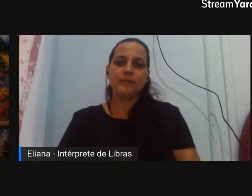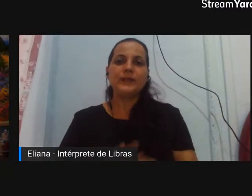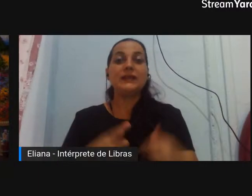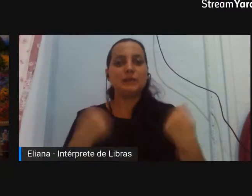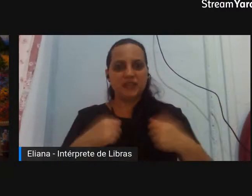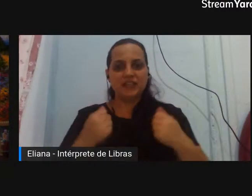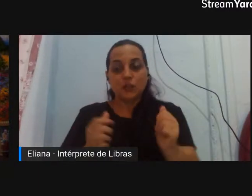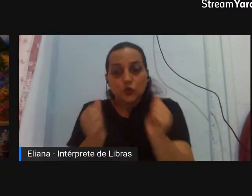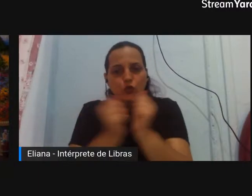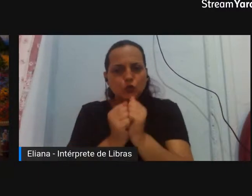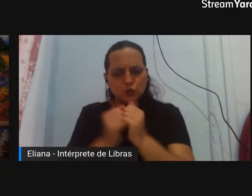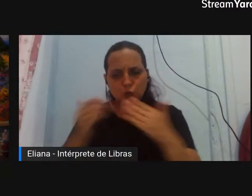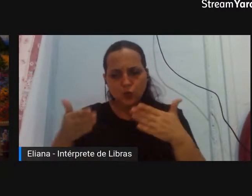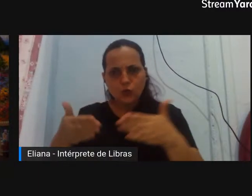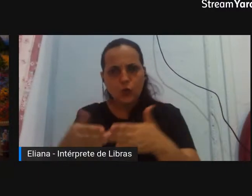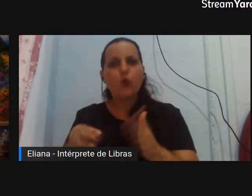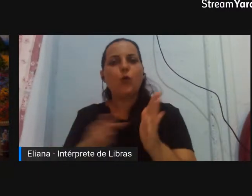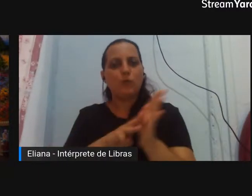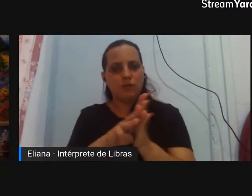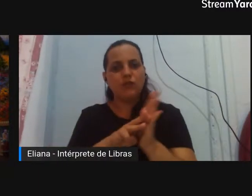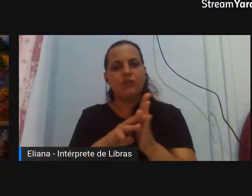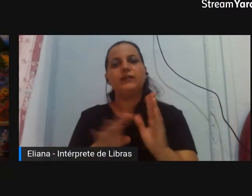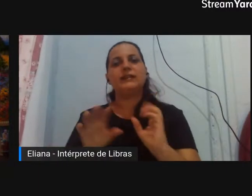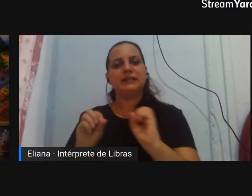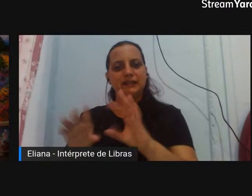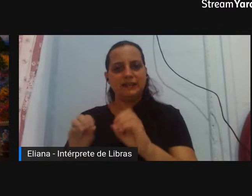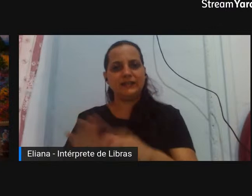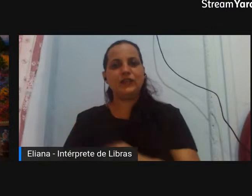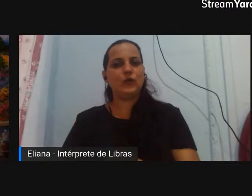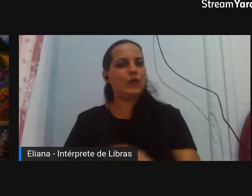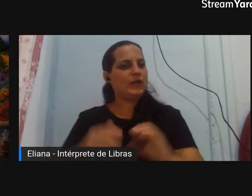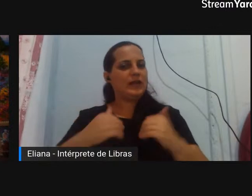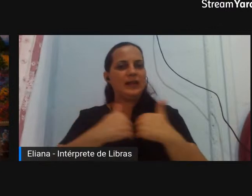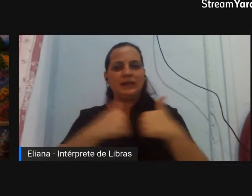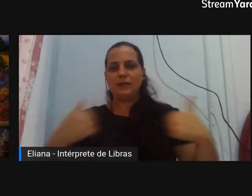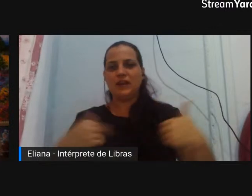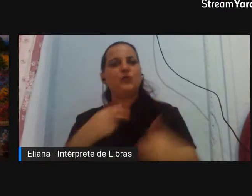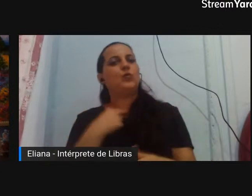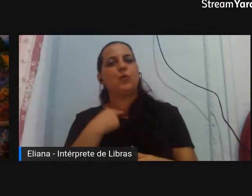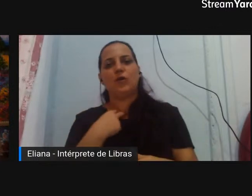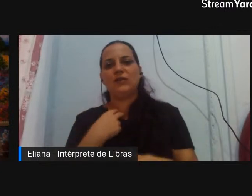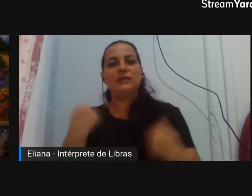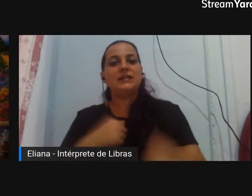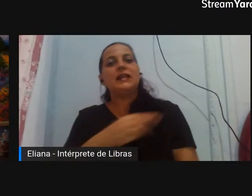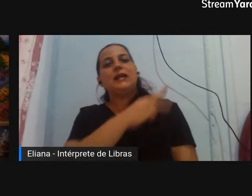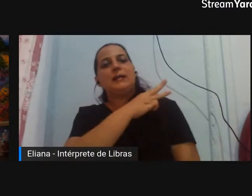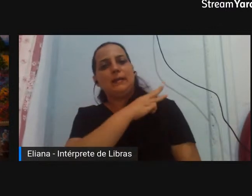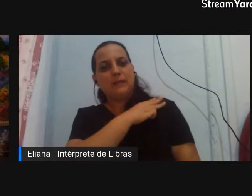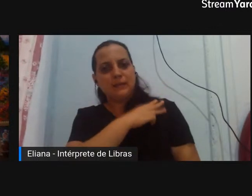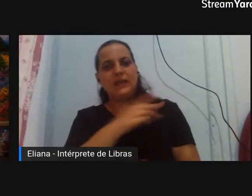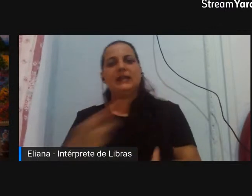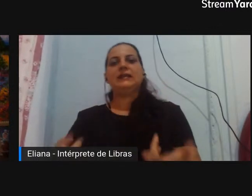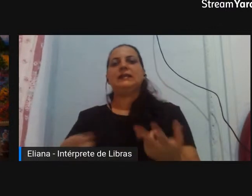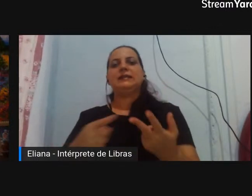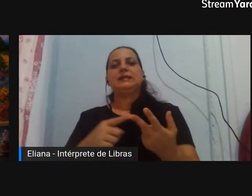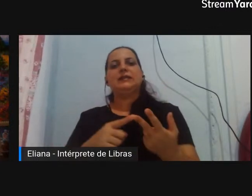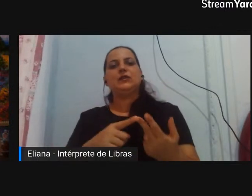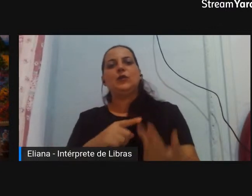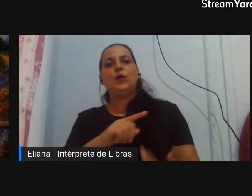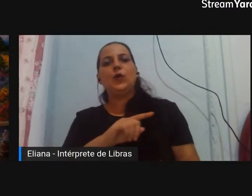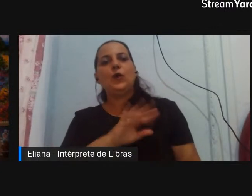unidos de forma indissolúvel. Ensino, pesquisa e